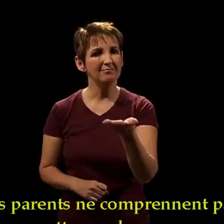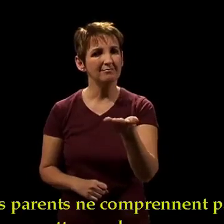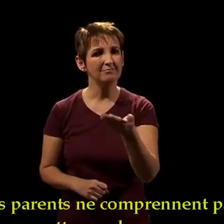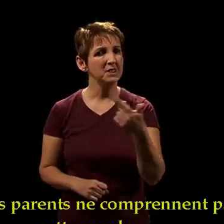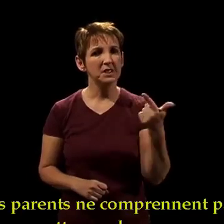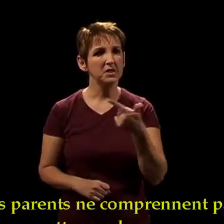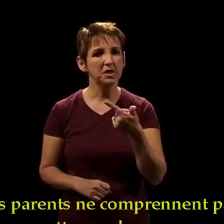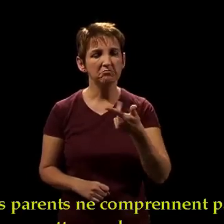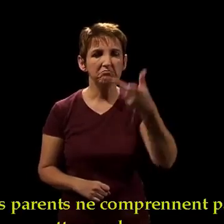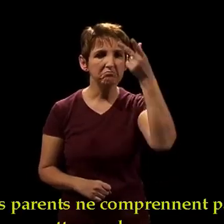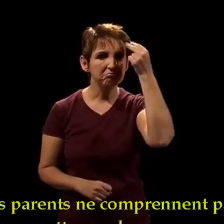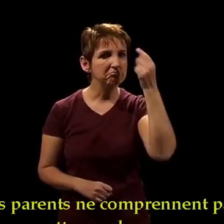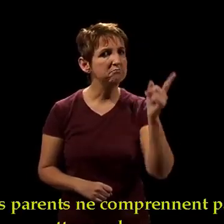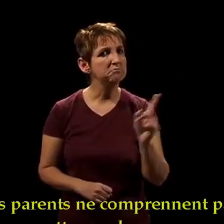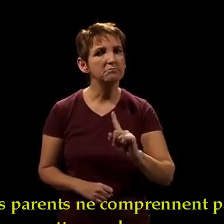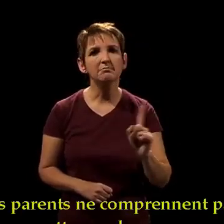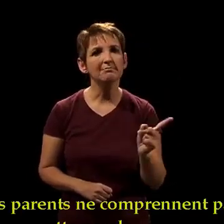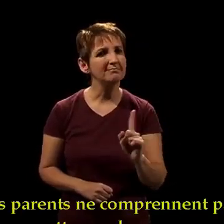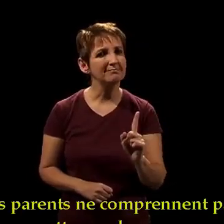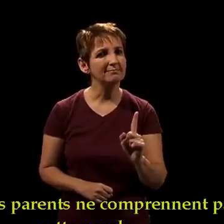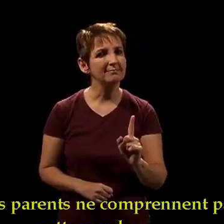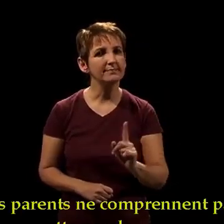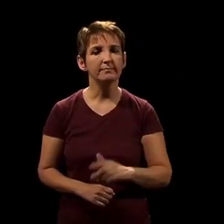Mais ses parents ne comprennent pas cette parole.